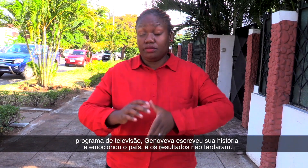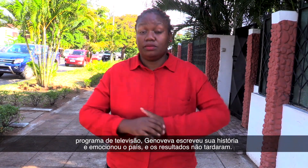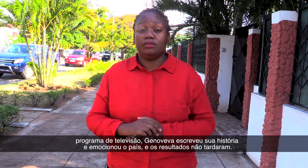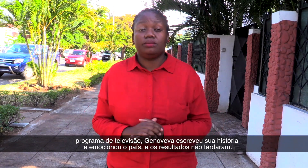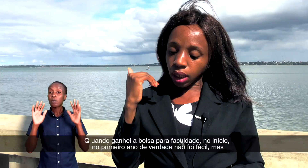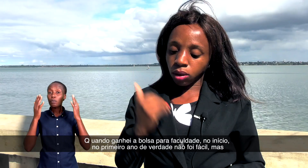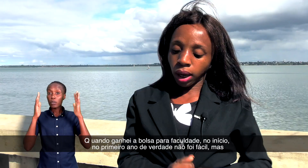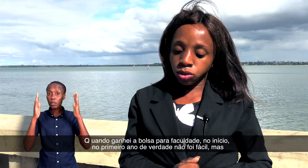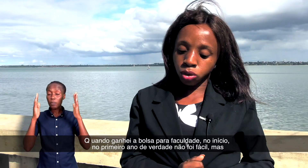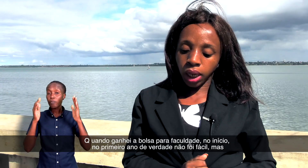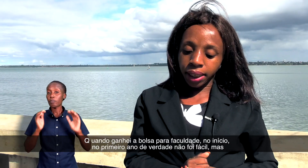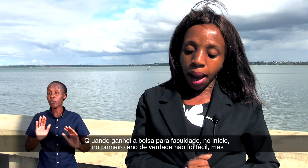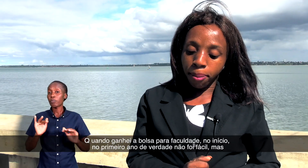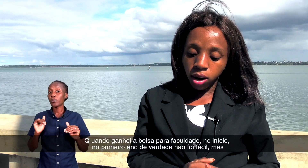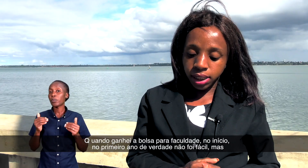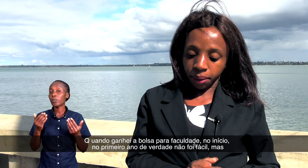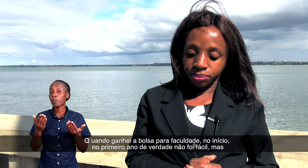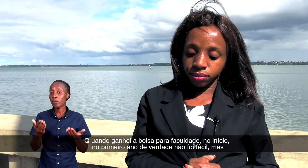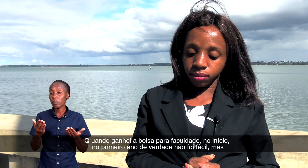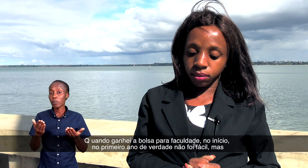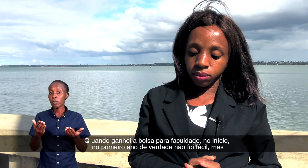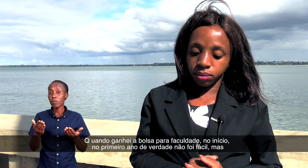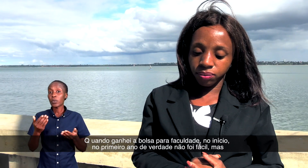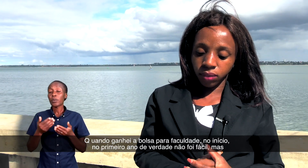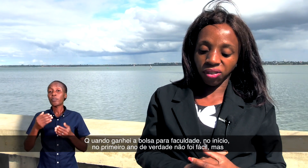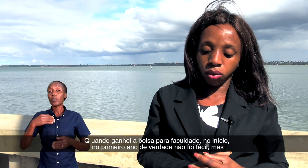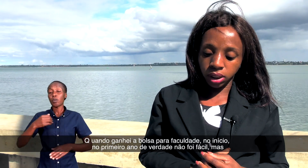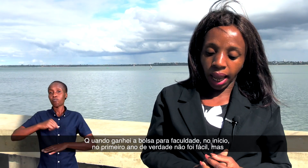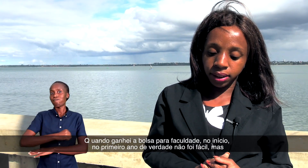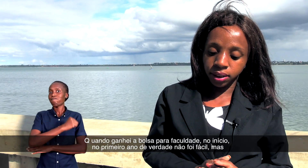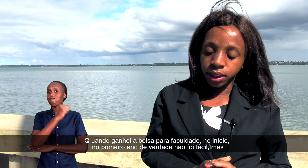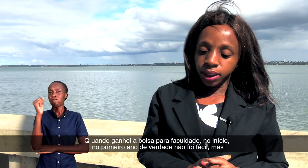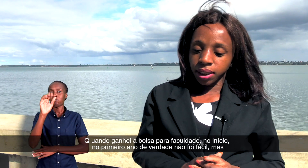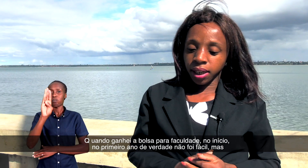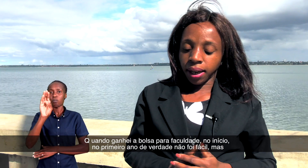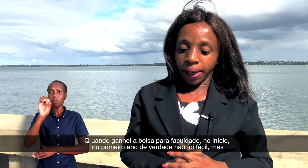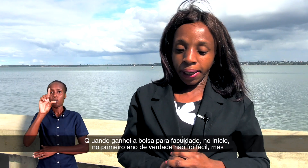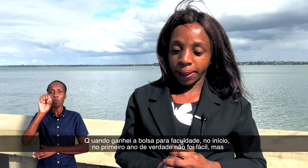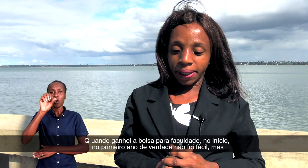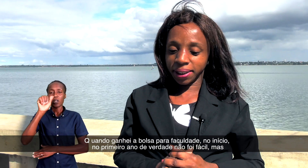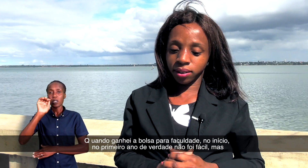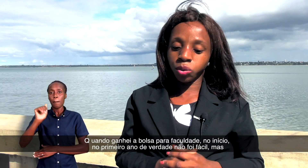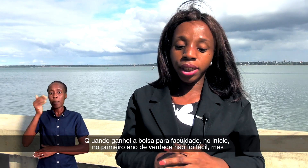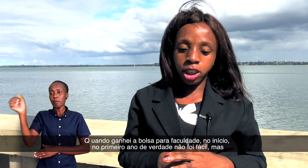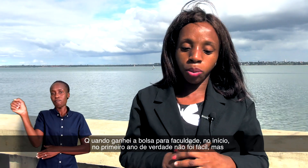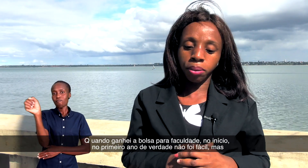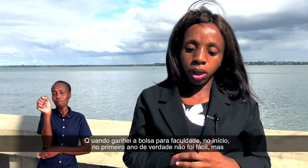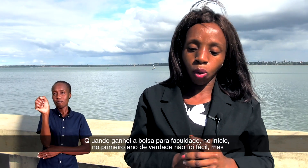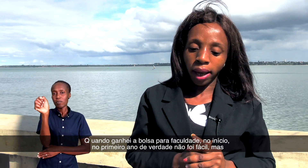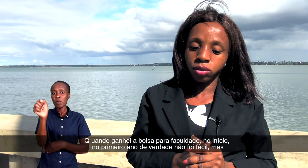Quando eu ganhei a bolsa na faculdade, no início do primeiro ano,